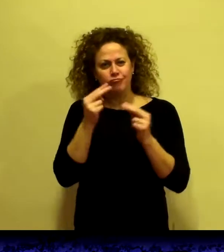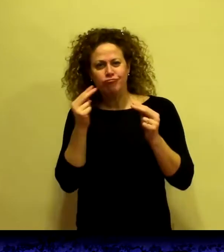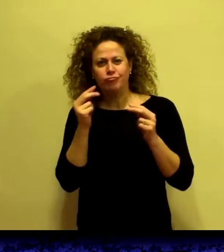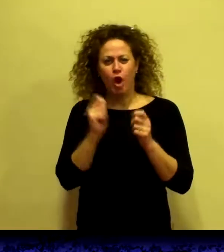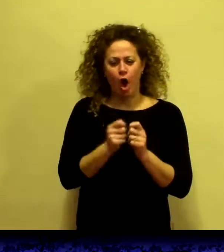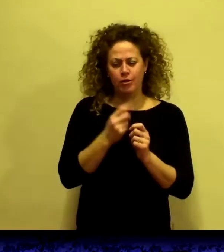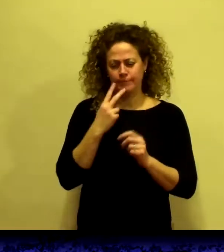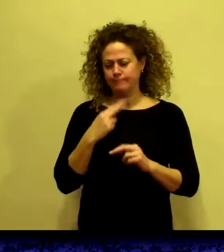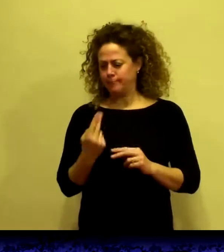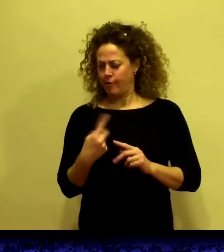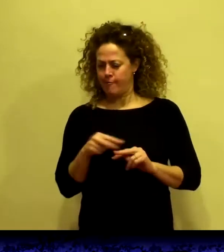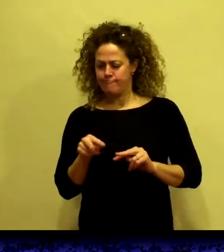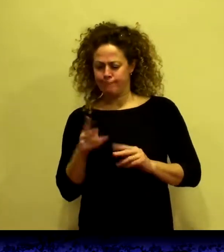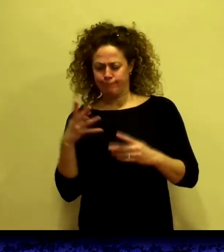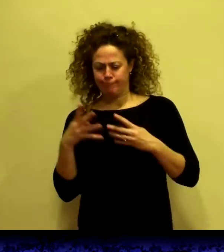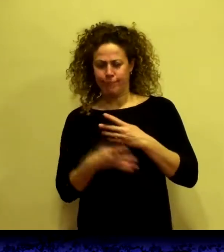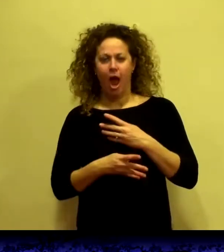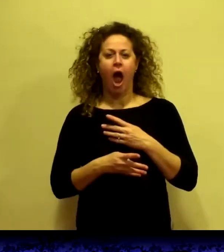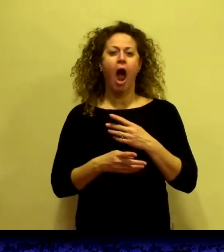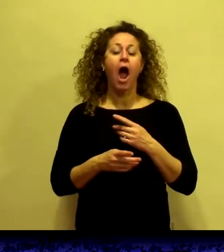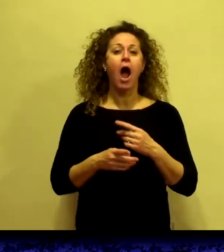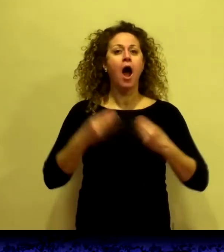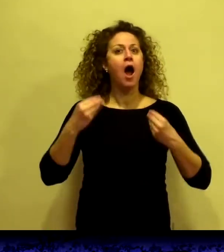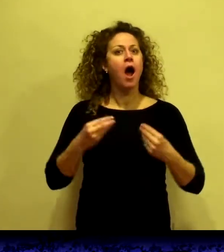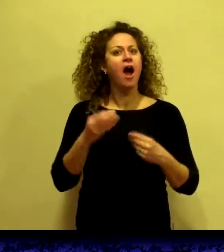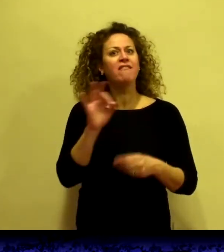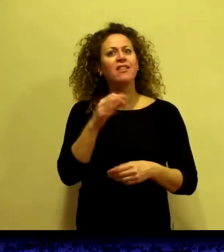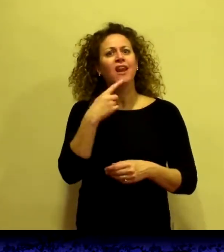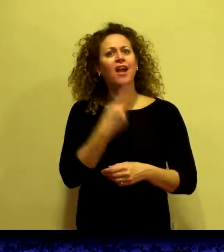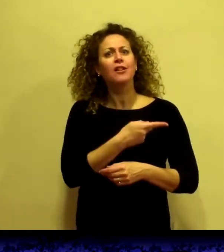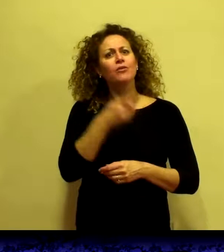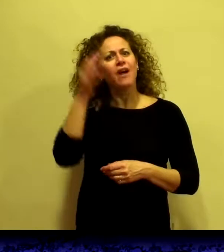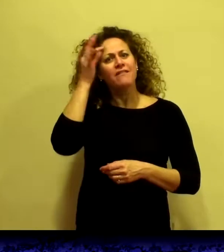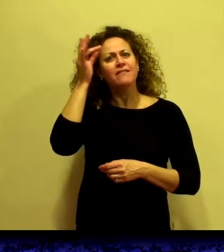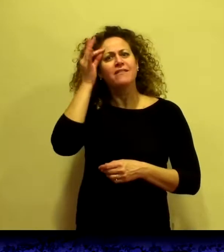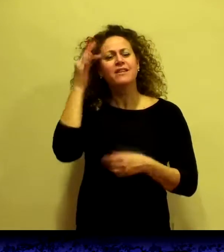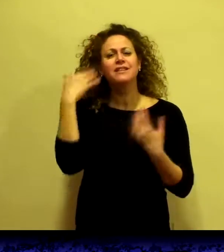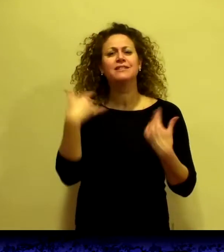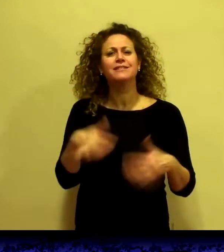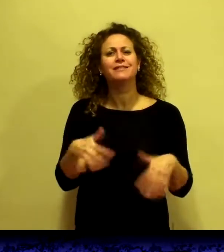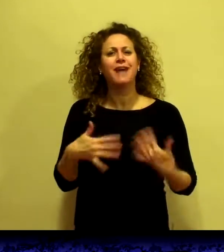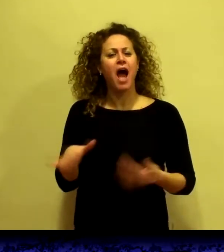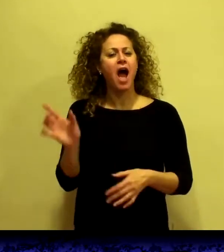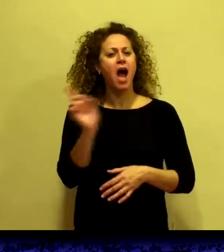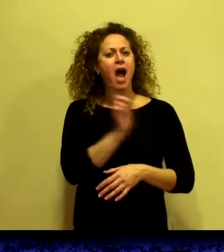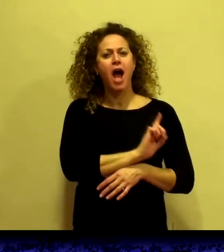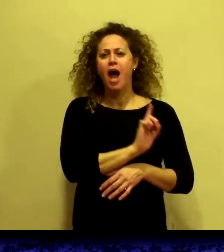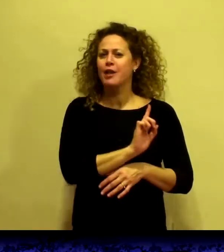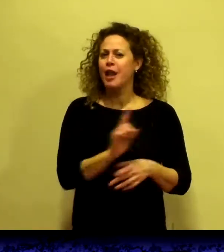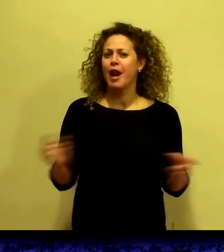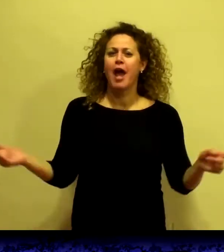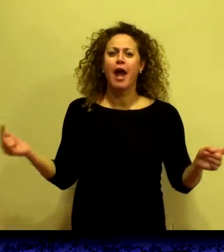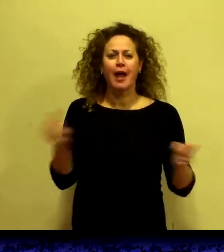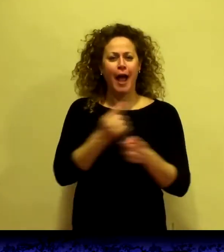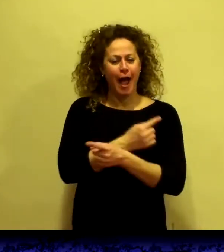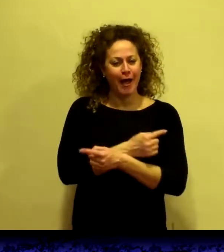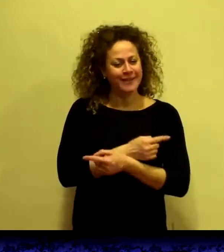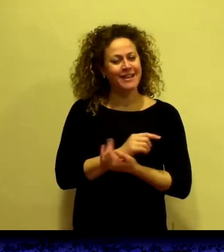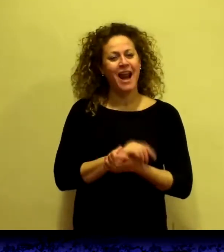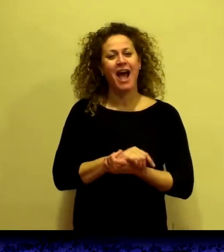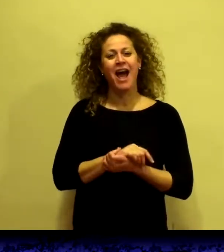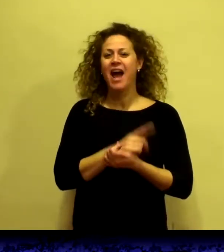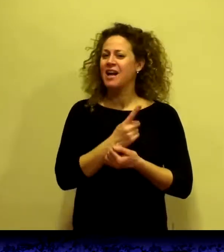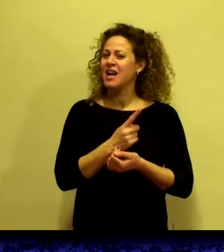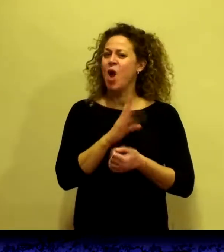carte. Quindi dici la psicologia e la matematica. Sì, e poi ti insegnano anche a guardare. A leggere la mente. A leggere la mente. No.